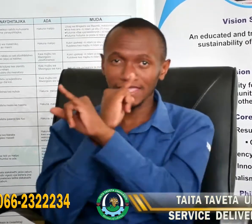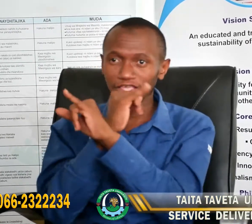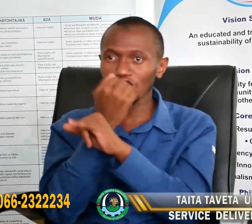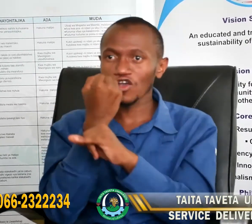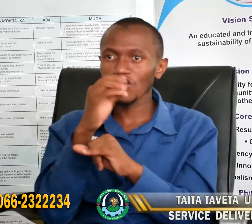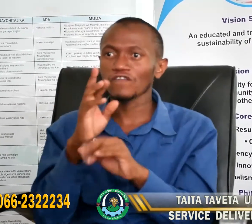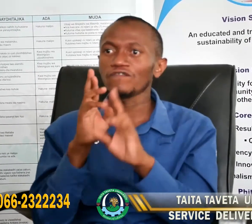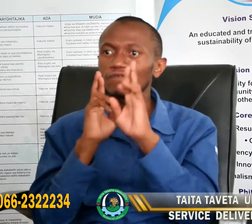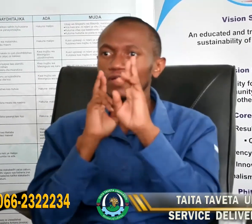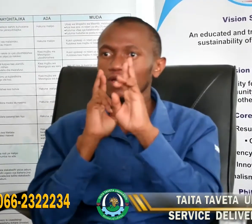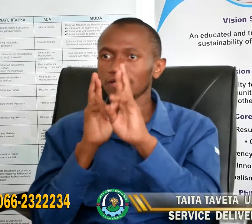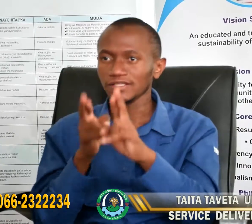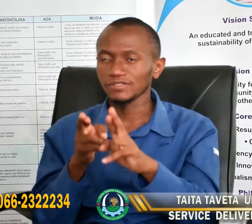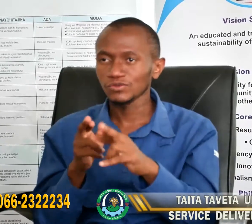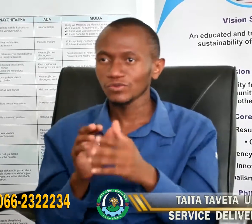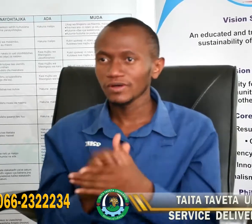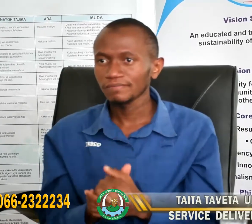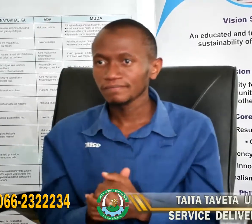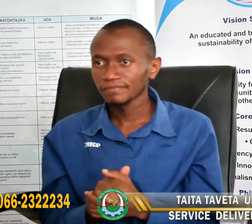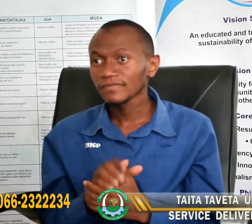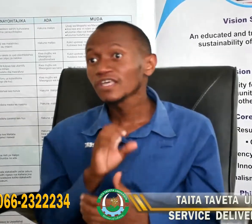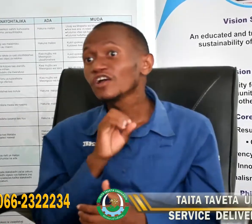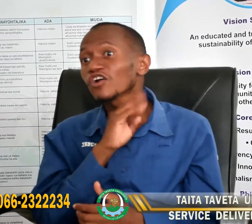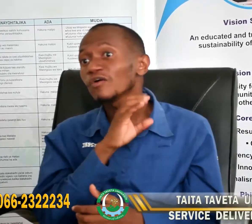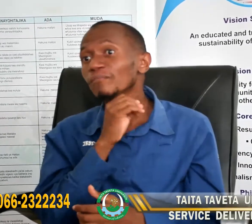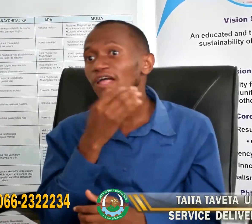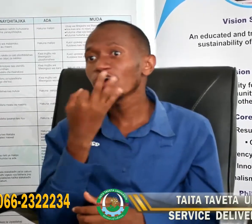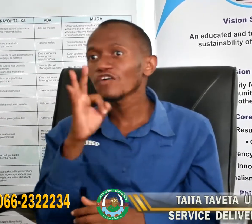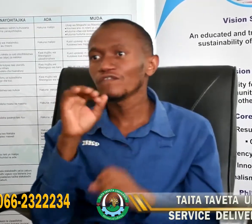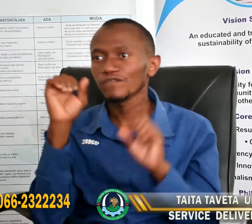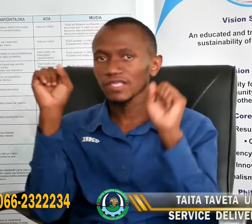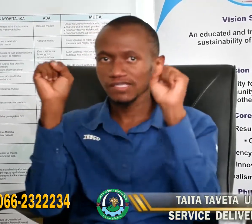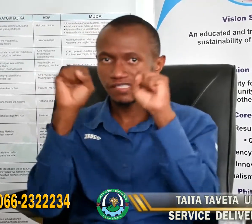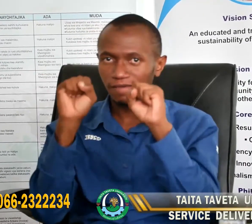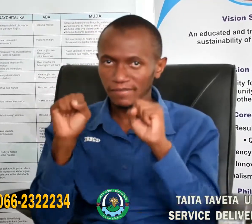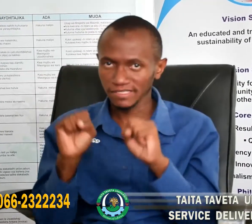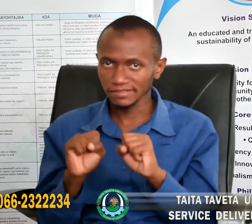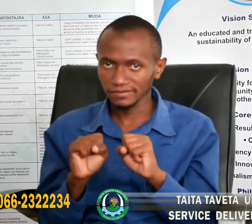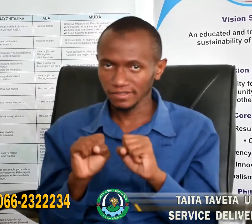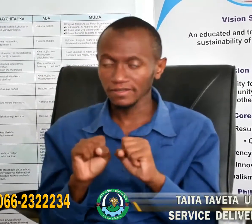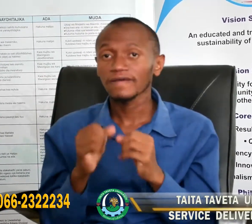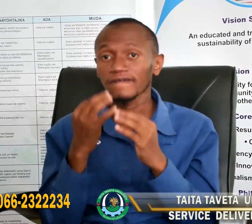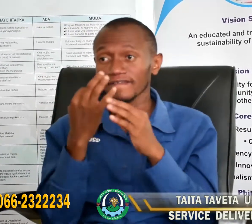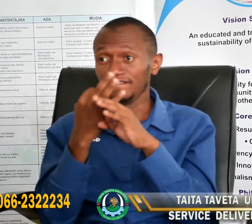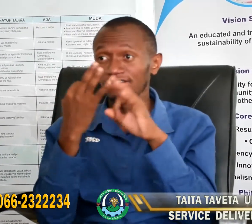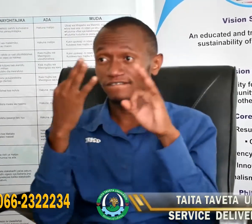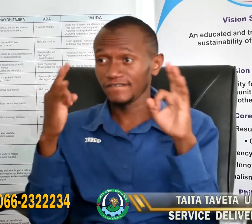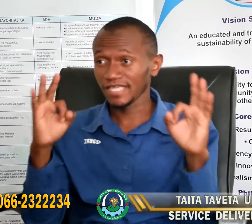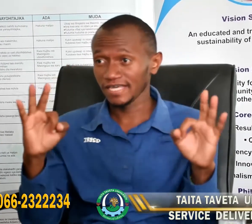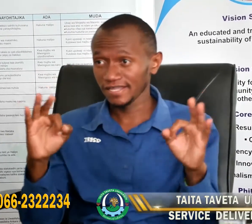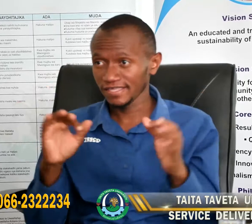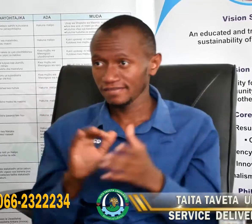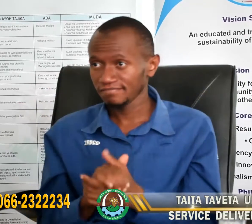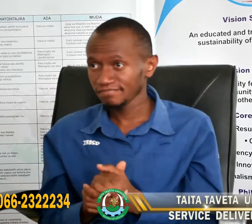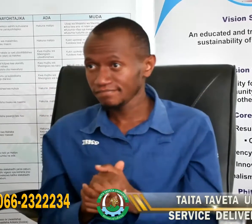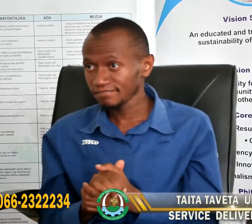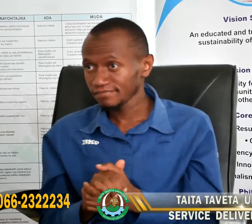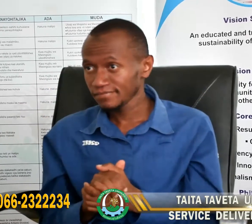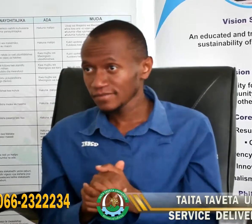Yanayohitajika, kuwasilisha ipasavyo kesi hizo. Ada, hakuna malipo.